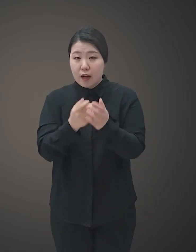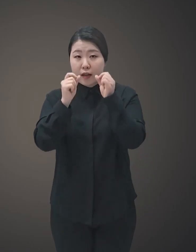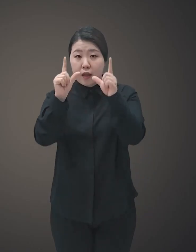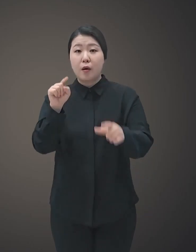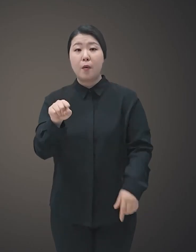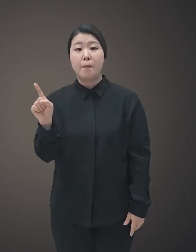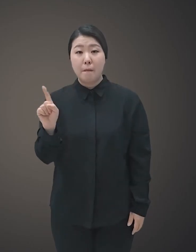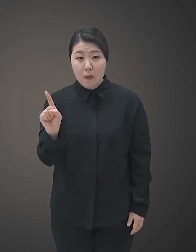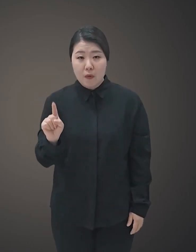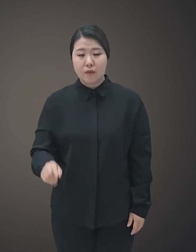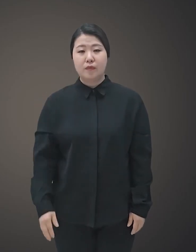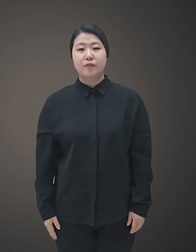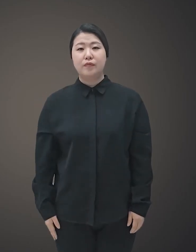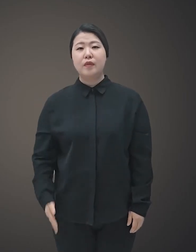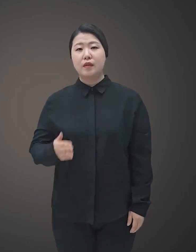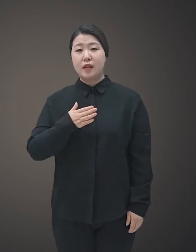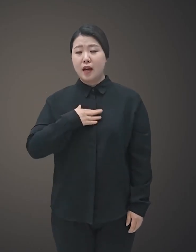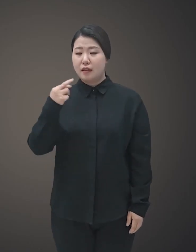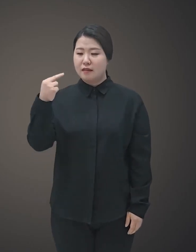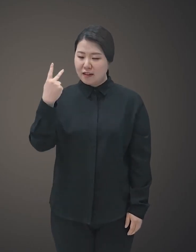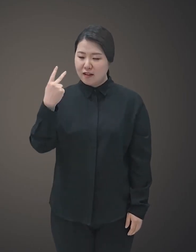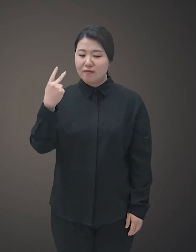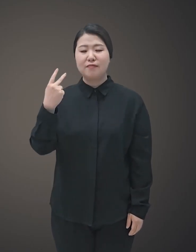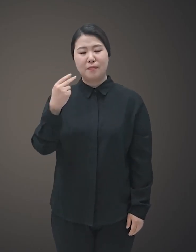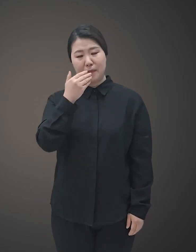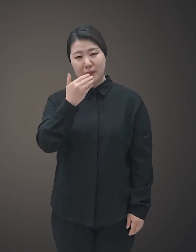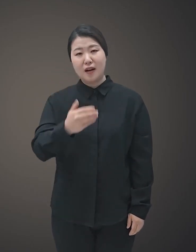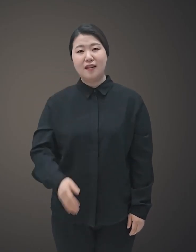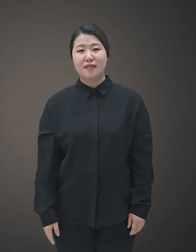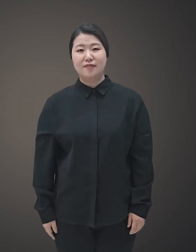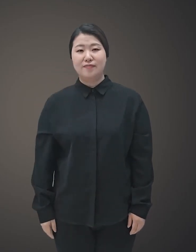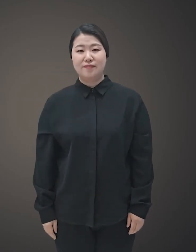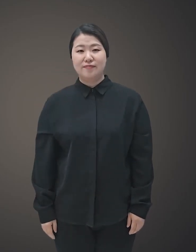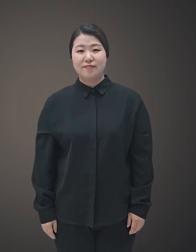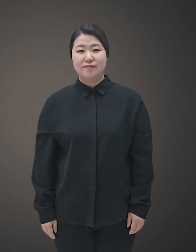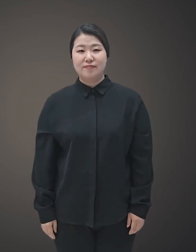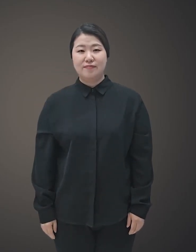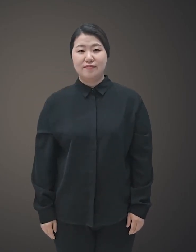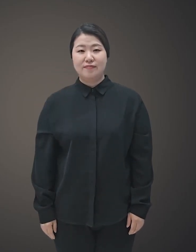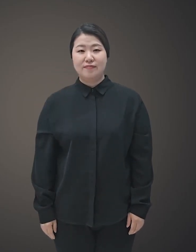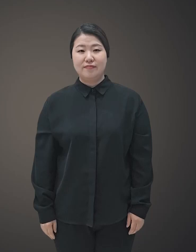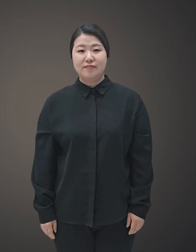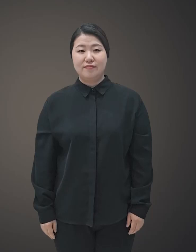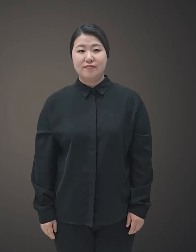가르침은 무엇입니까? 내가 틀릴 수도 있습니다.